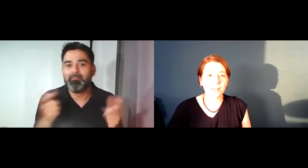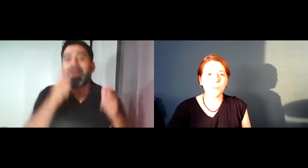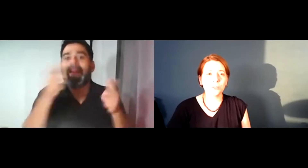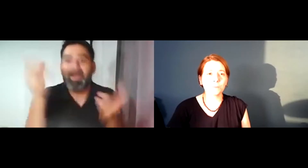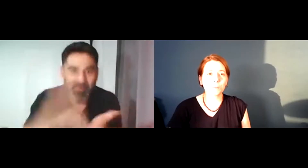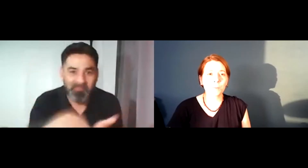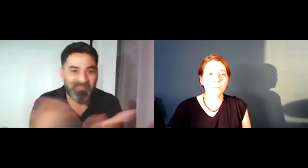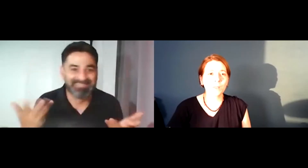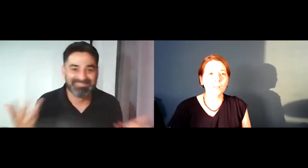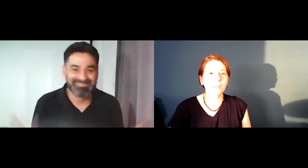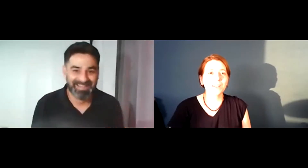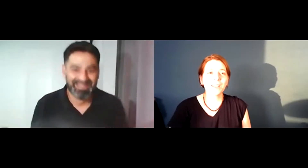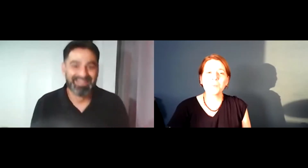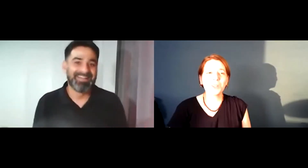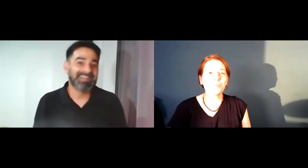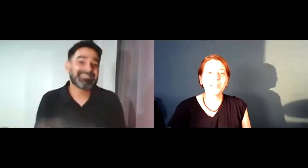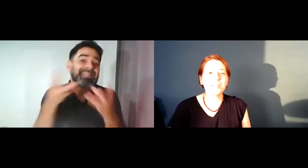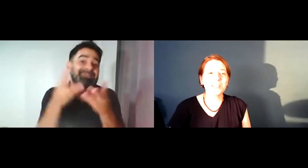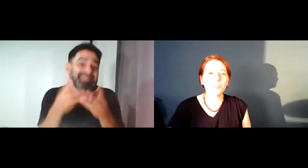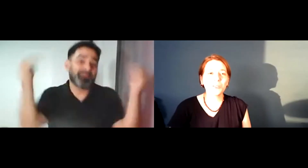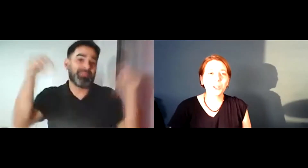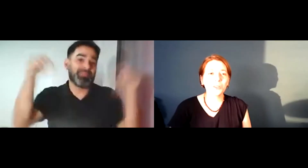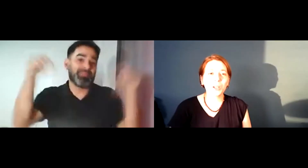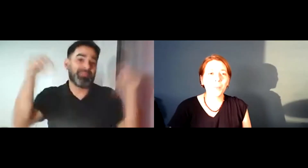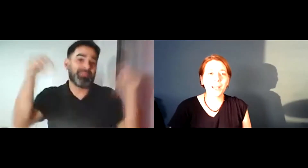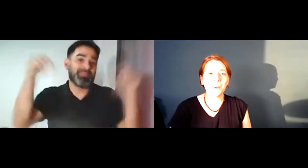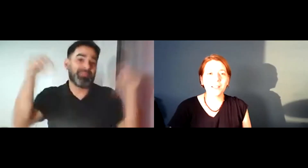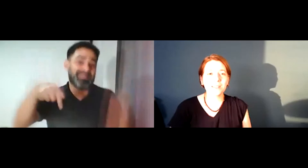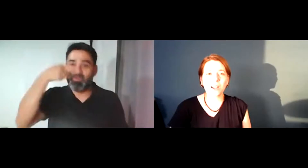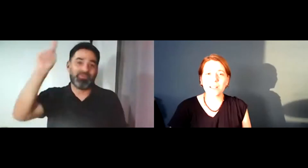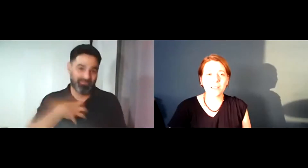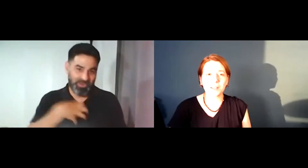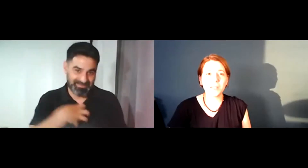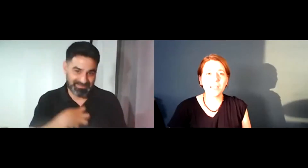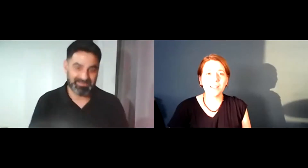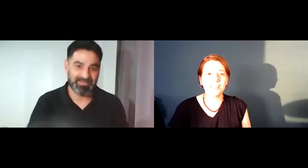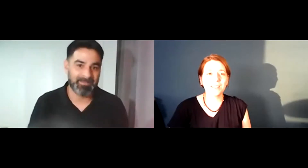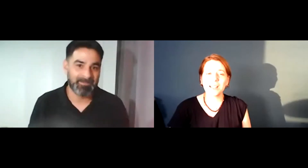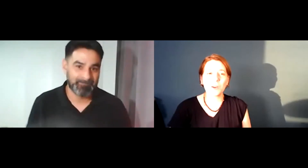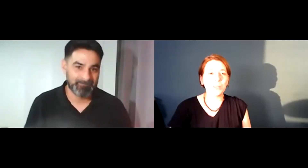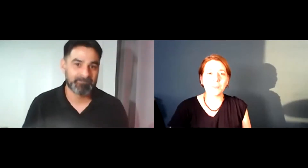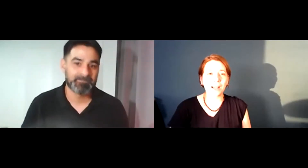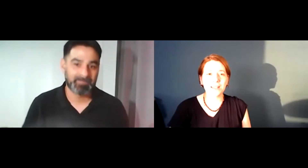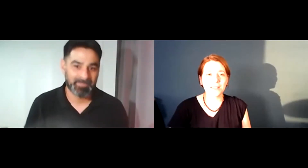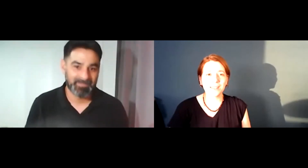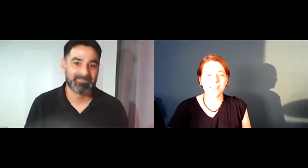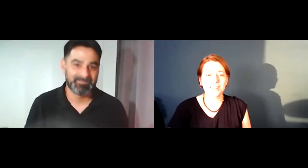conversamos. Es muy difícil, siento que no tengo palabras. Ahora se termina y es la última clase.